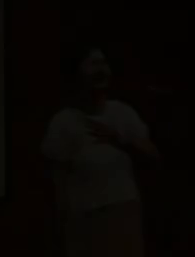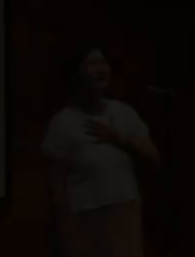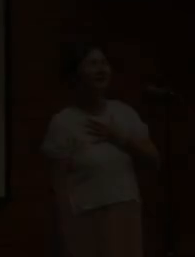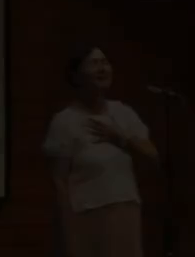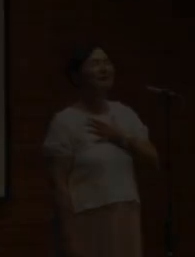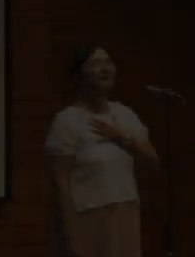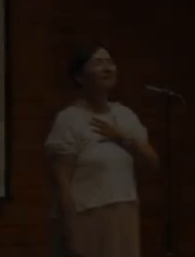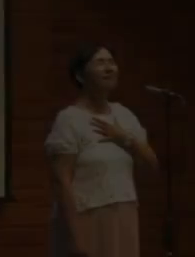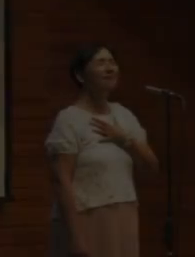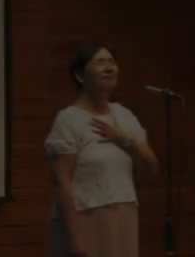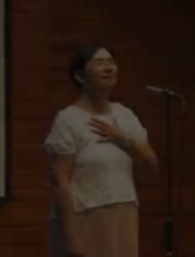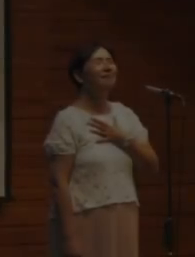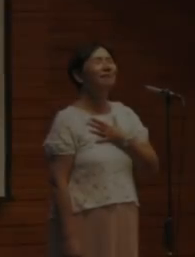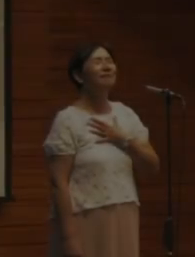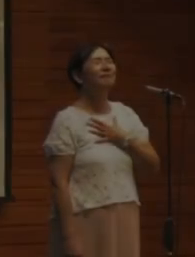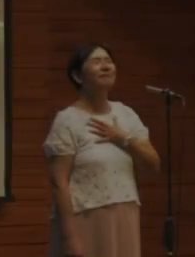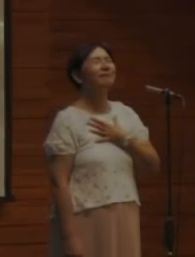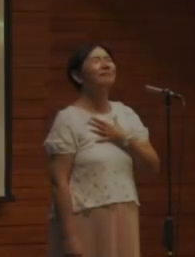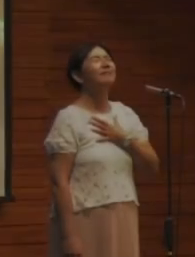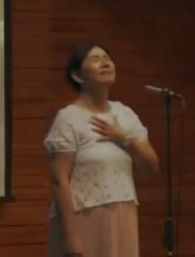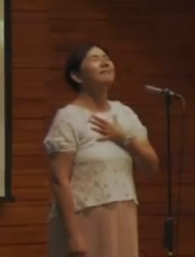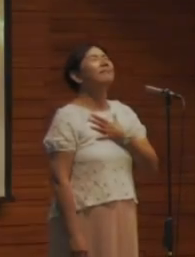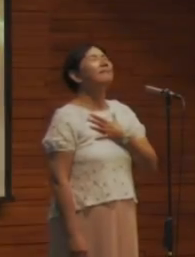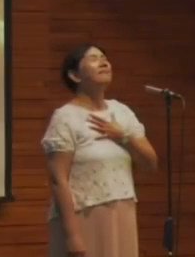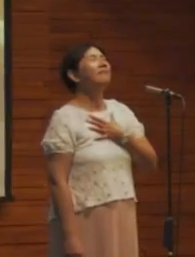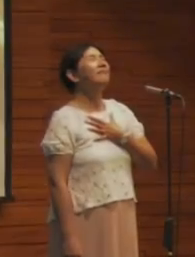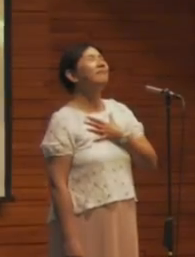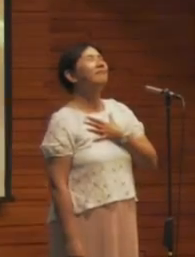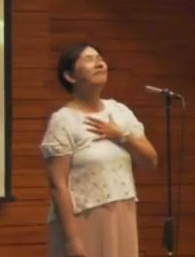让我们宣告神的道路是高过人的道路。